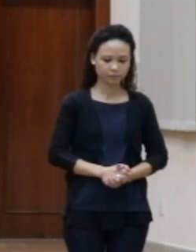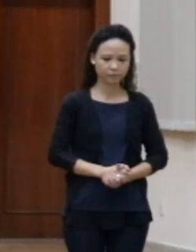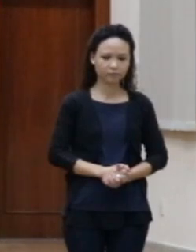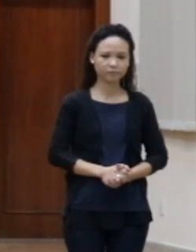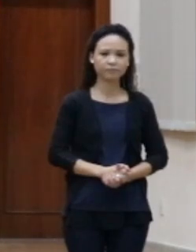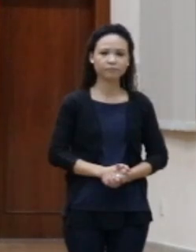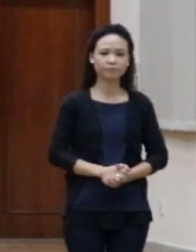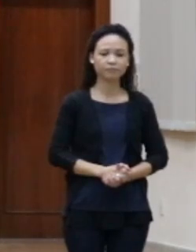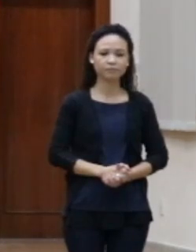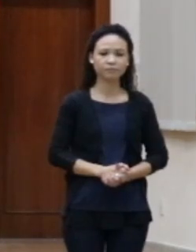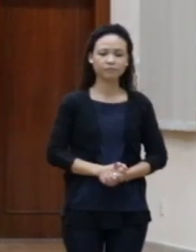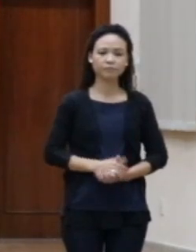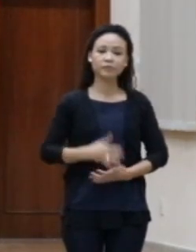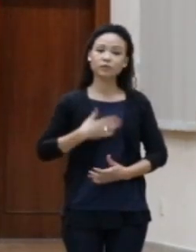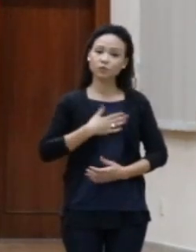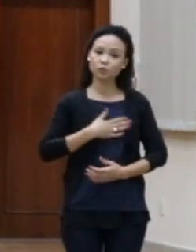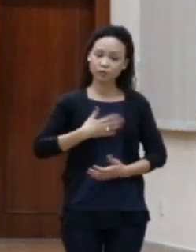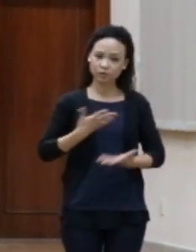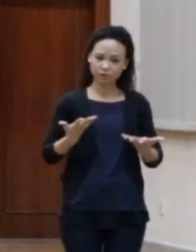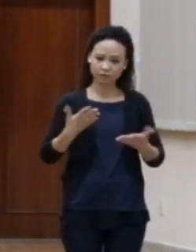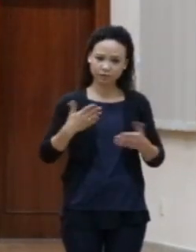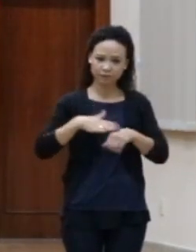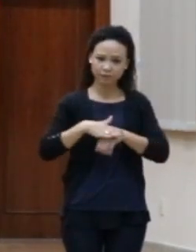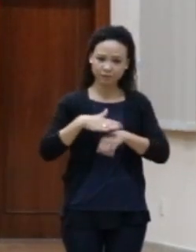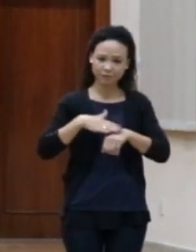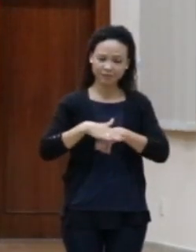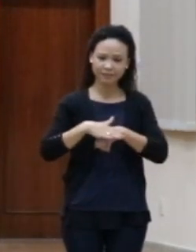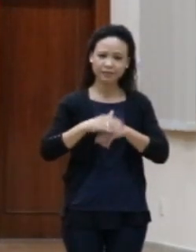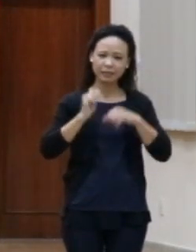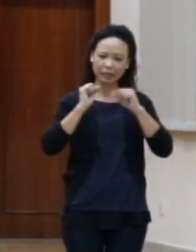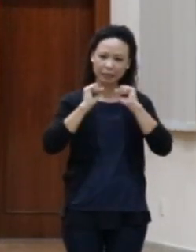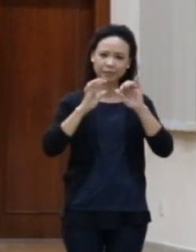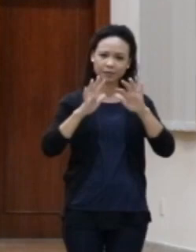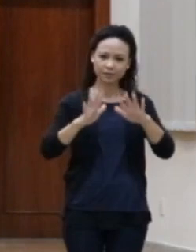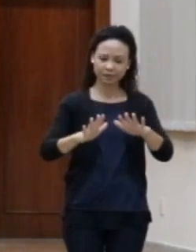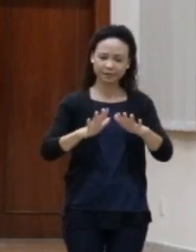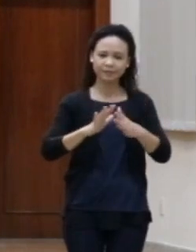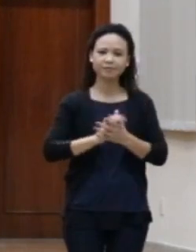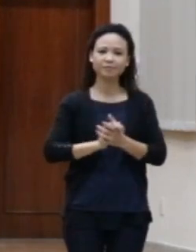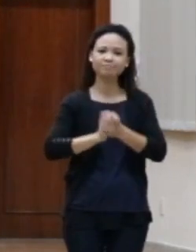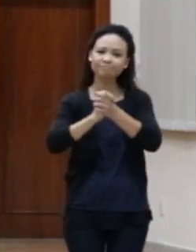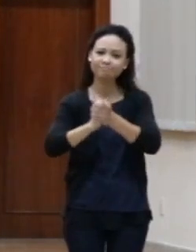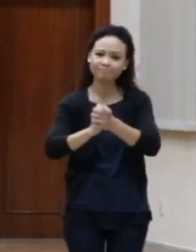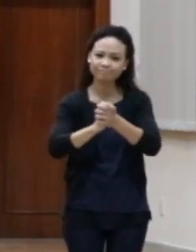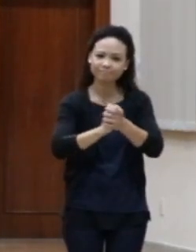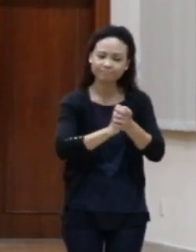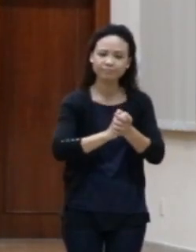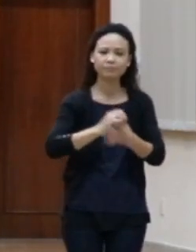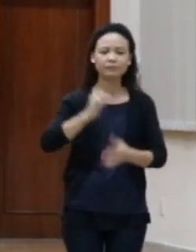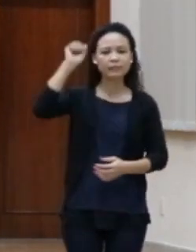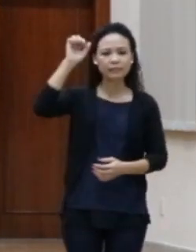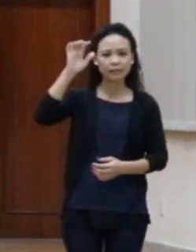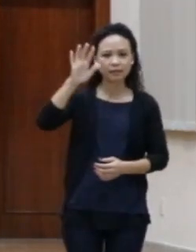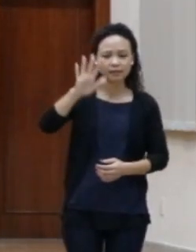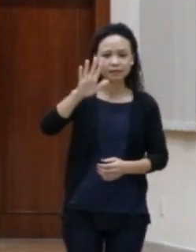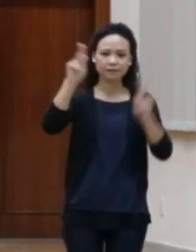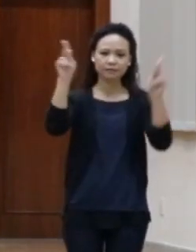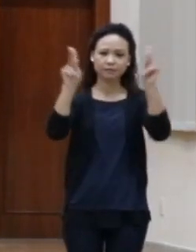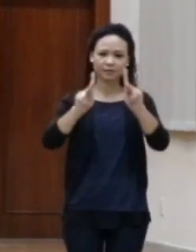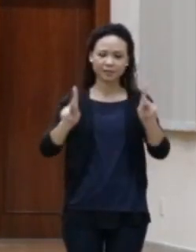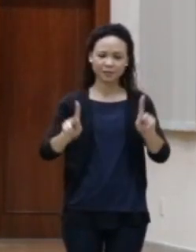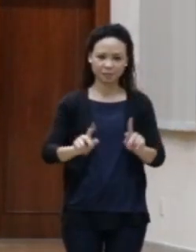Gostaria de, nessa noite tão abençoada, cumprimentar a todos na graça e na paz do